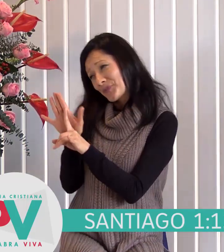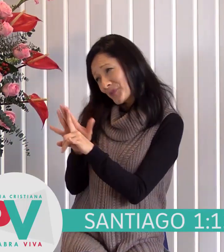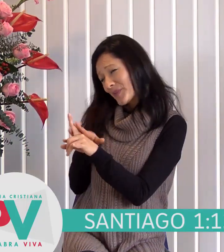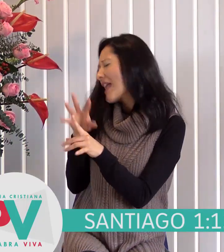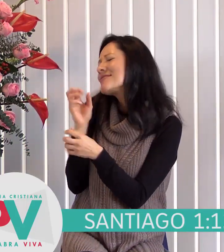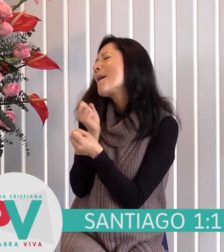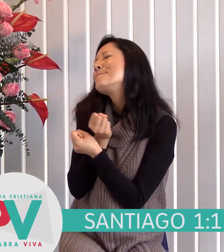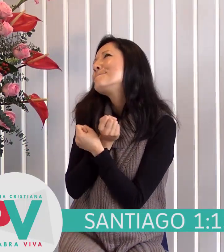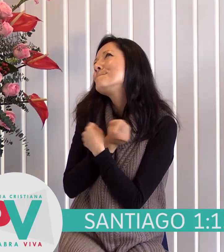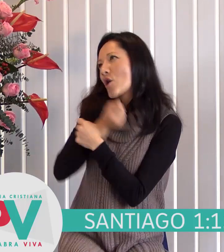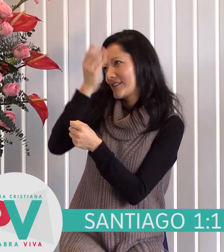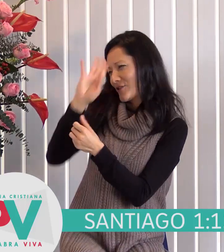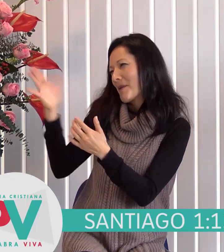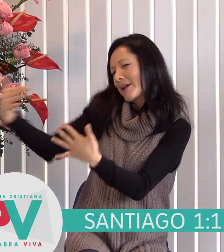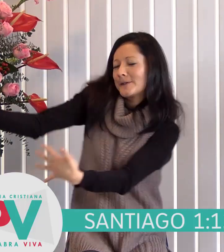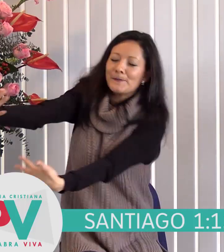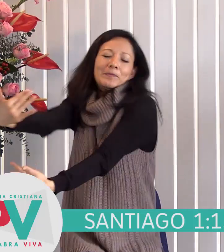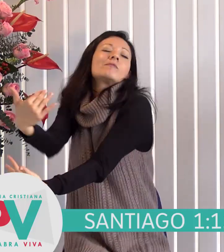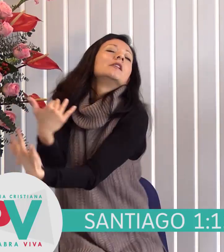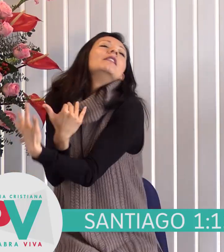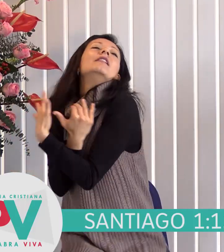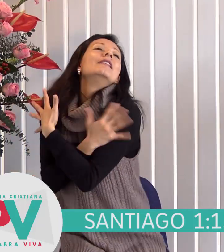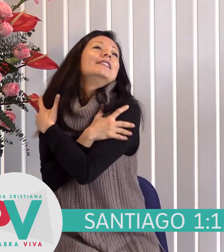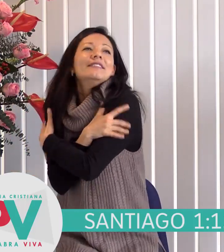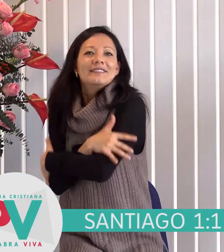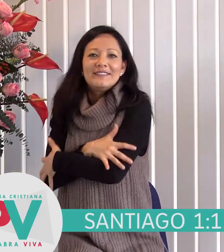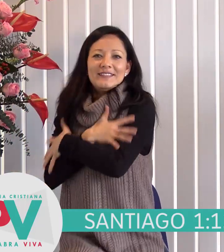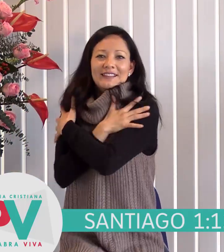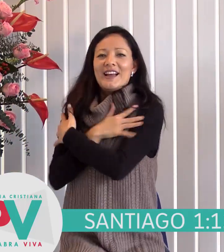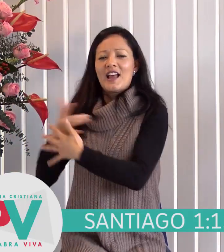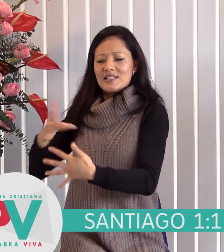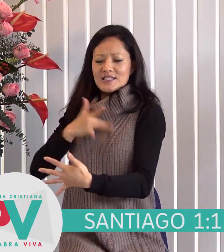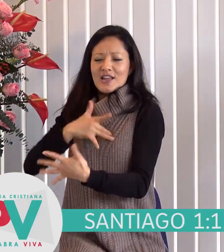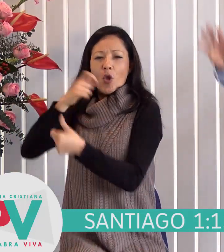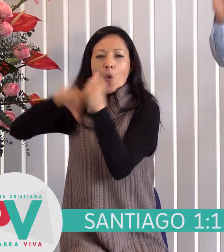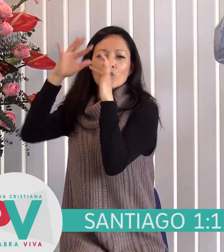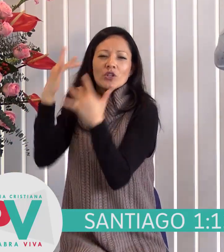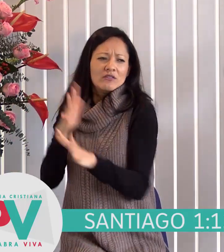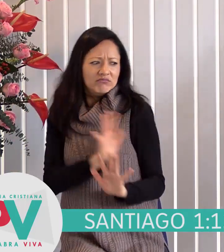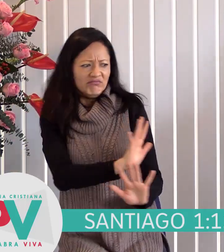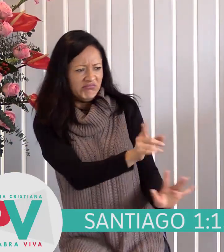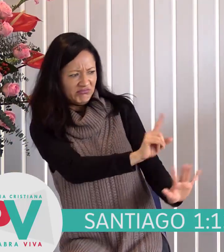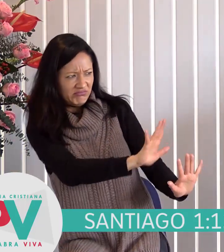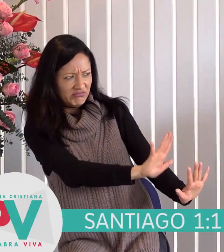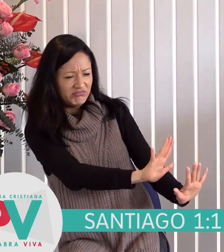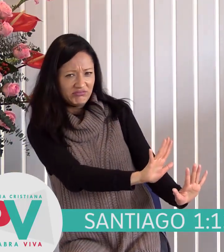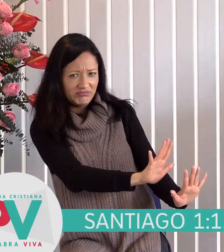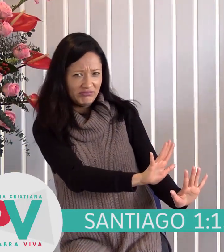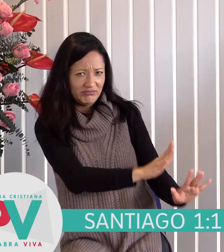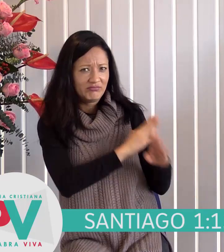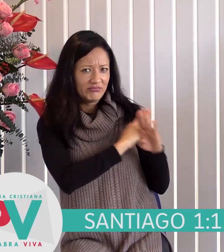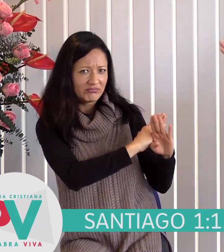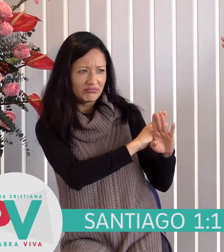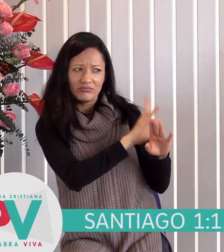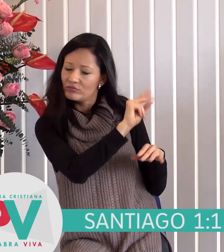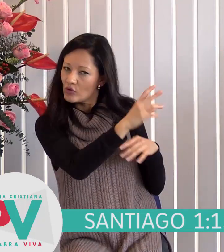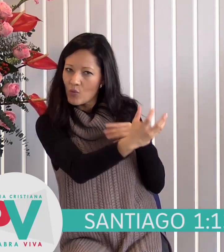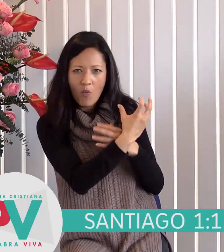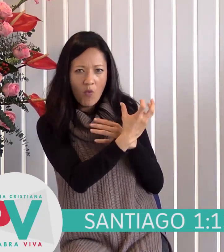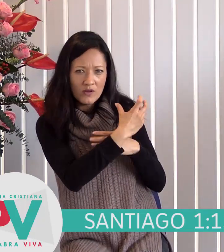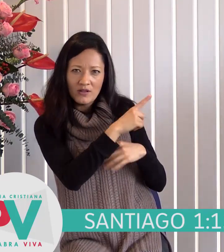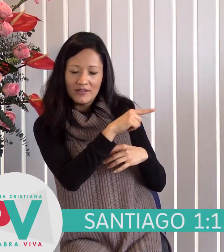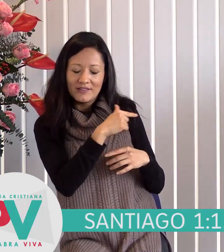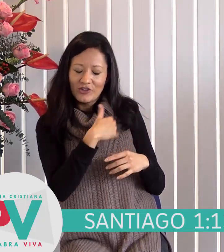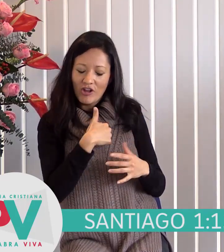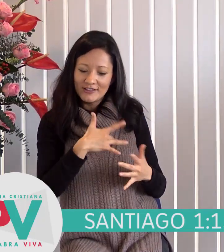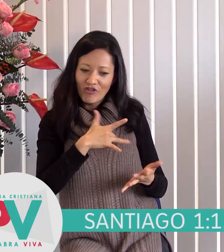Siervito, en el amor del Señor, déjame abrazarte. Oh, siento la unción. No. No me moleste que